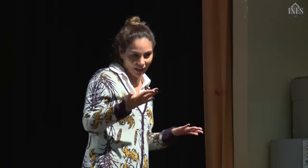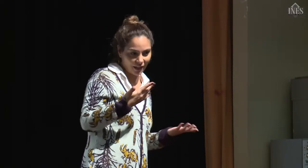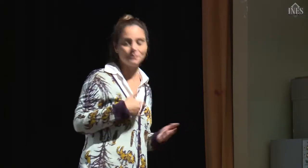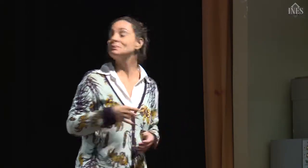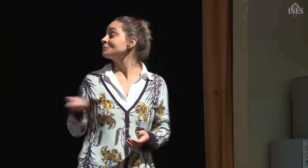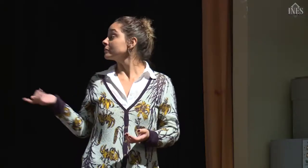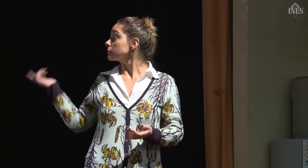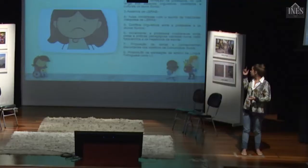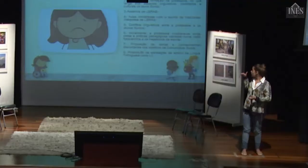igual ao restante da sociedade.